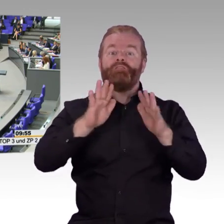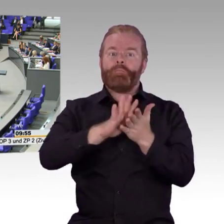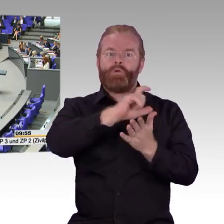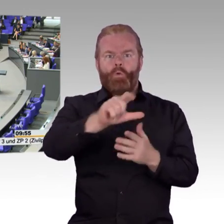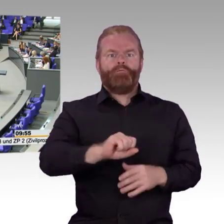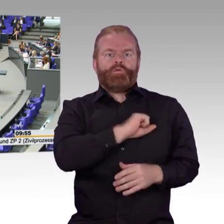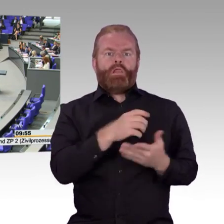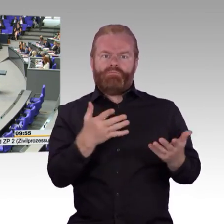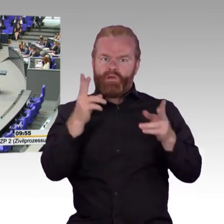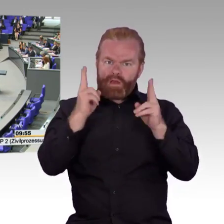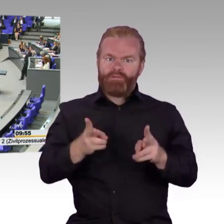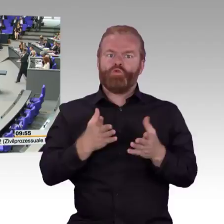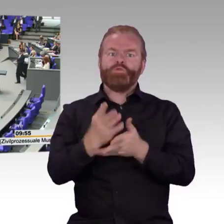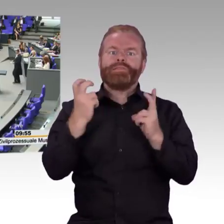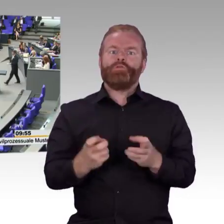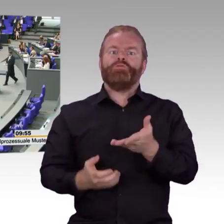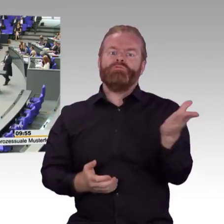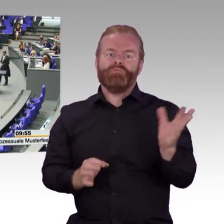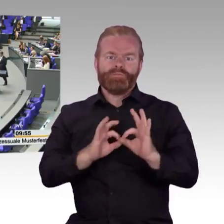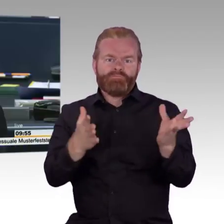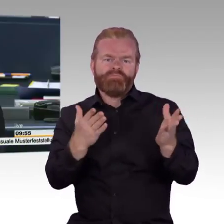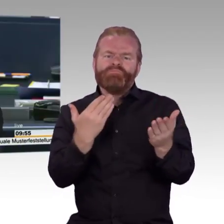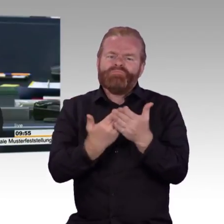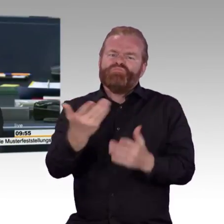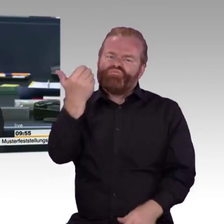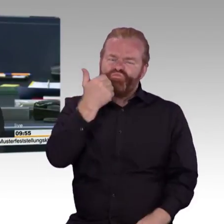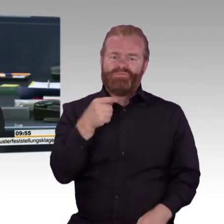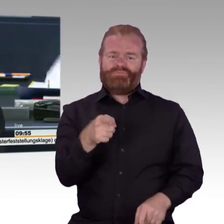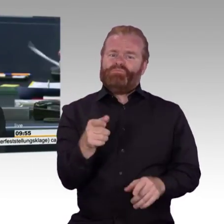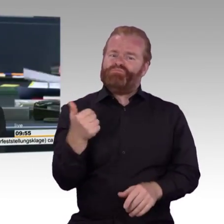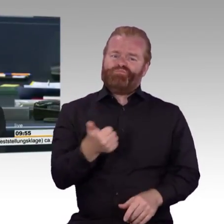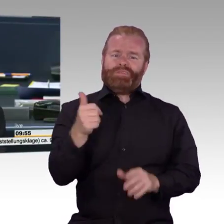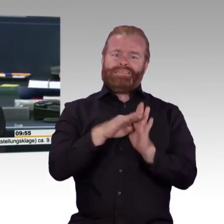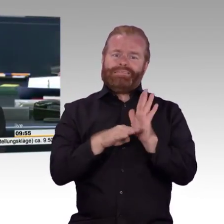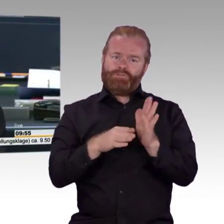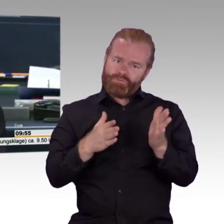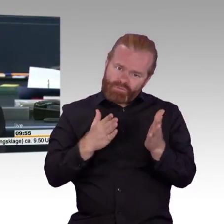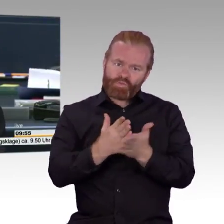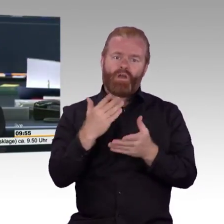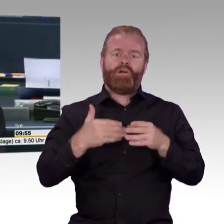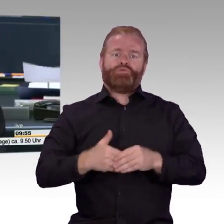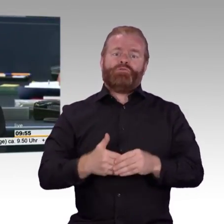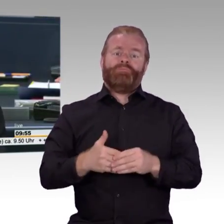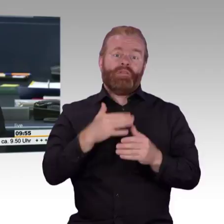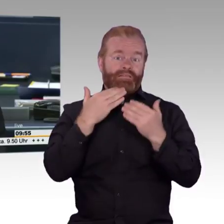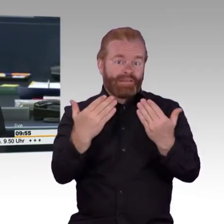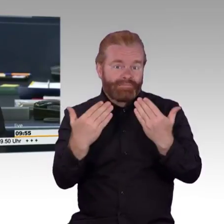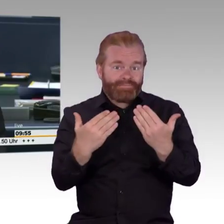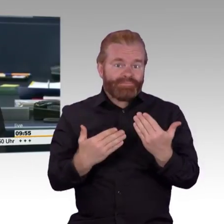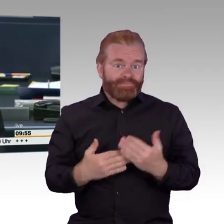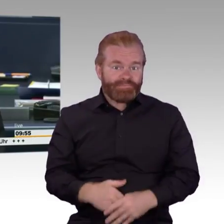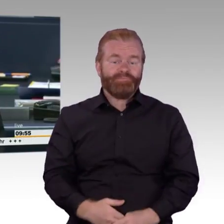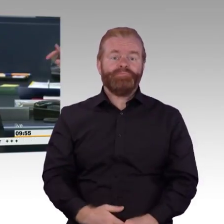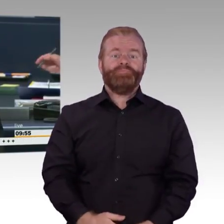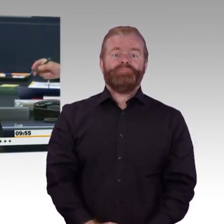Damit schließe ich die Aussprache. Wir kommen jetzt zur Abstimmung über den von den Fraktionen der